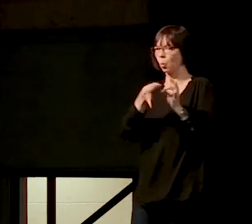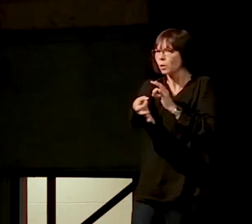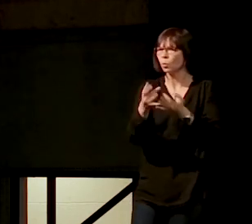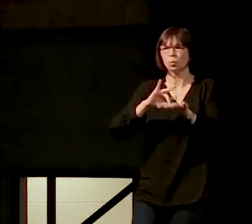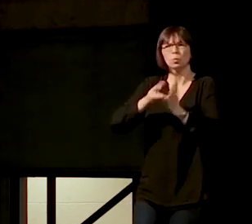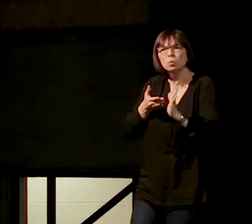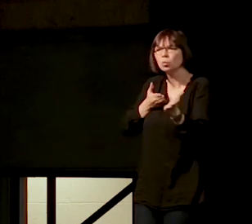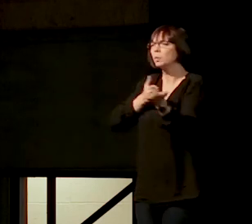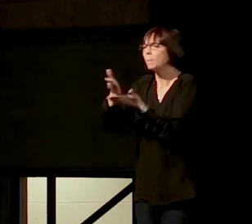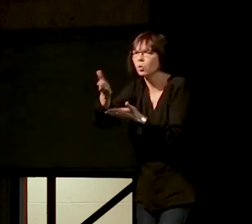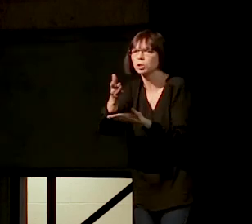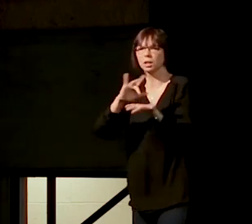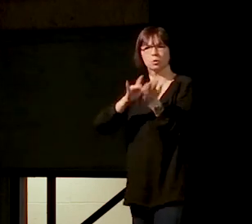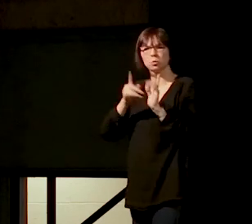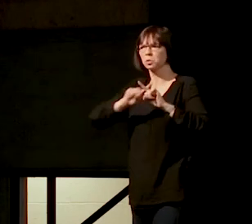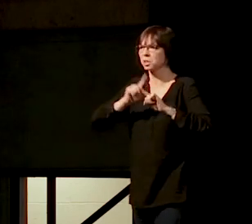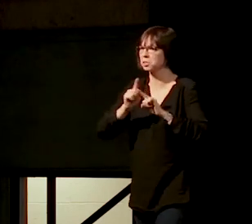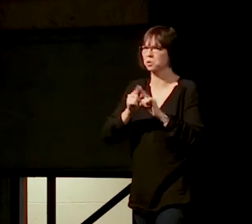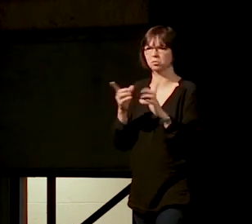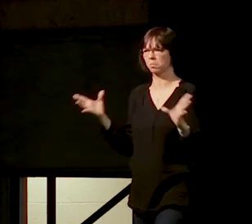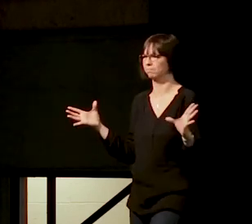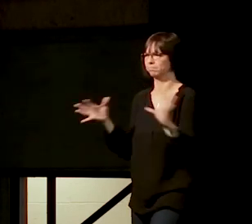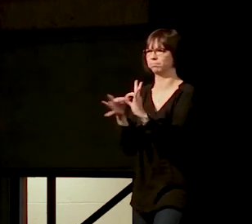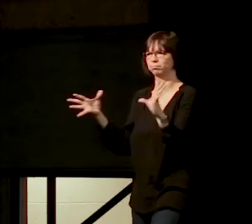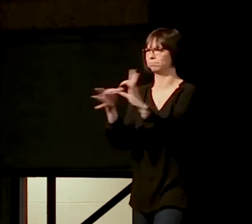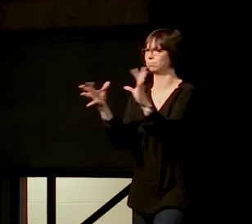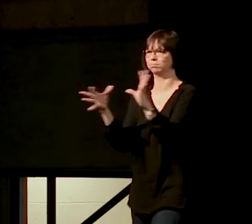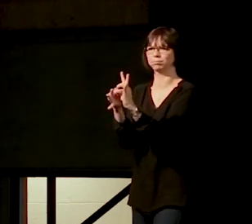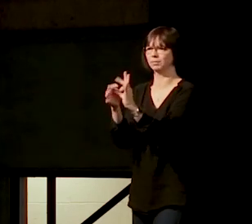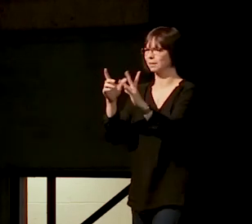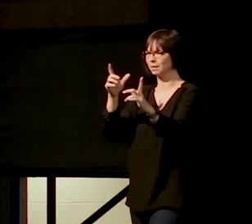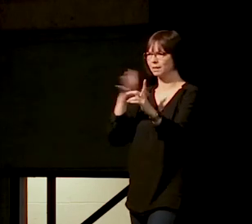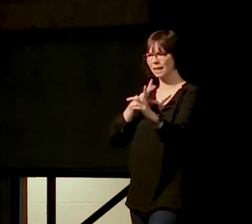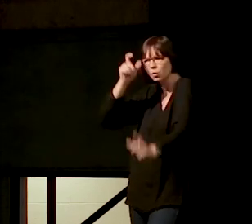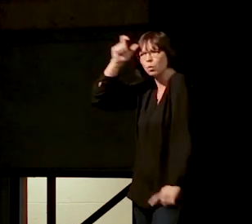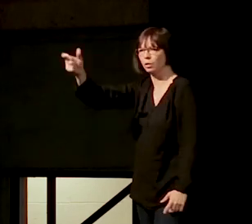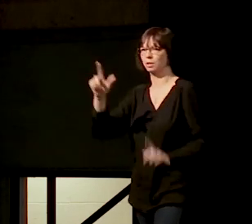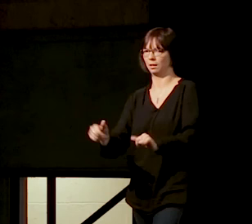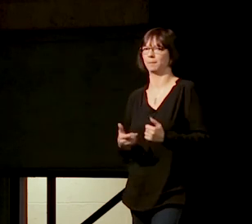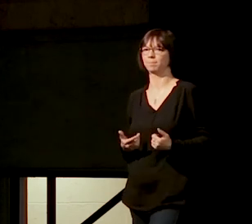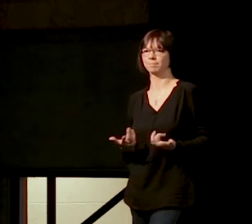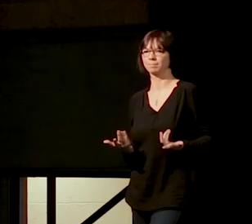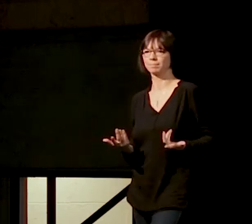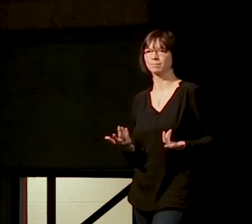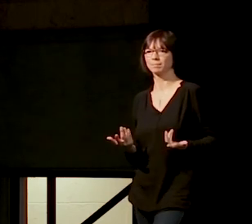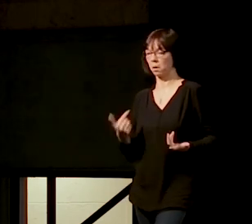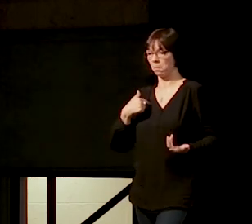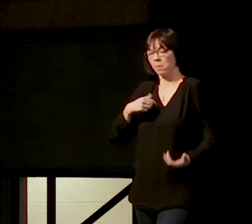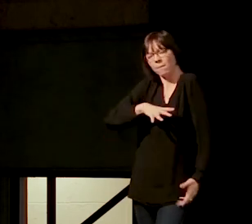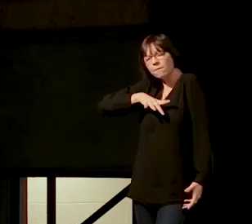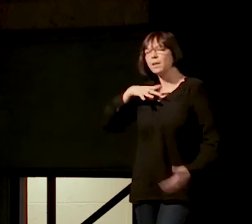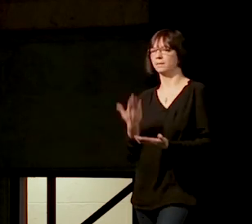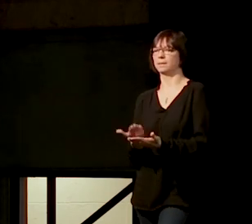s'imbriquent désormais merveilleusement bien les unes aux autres et forment un tout cohérent. Oui, si vous saviez seulement combien je suis